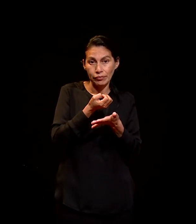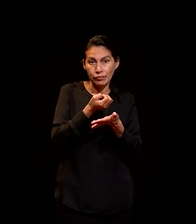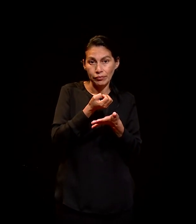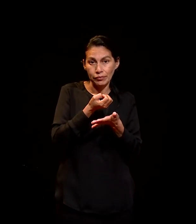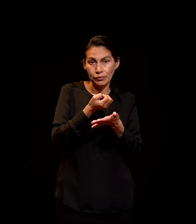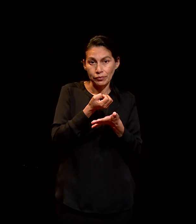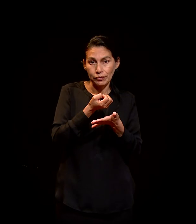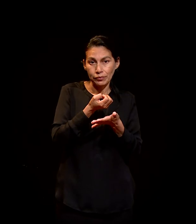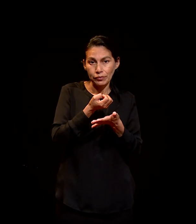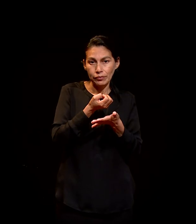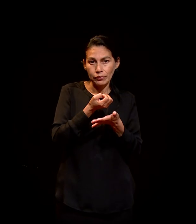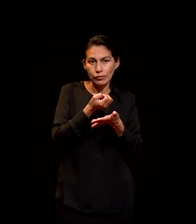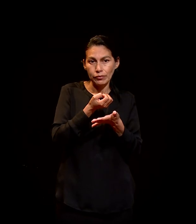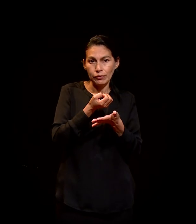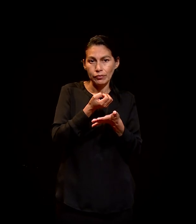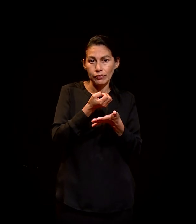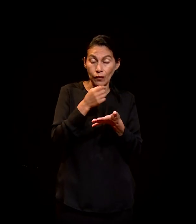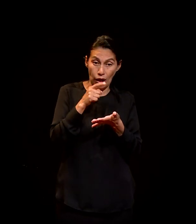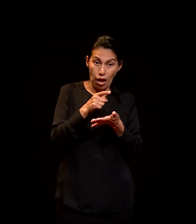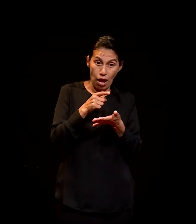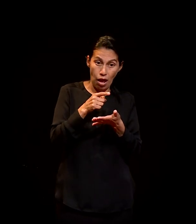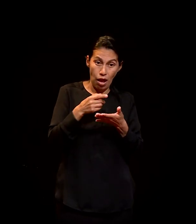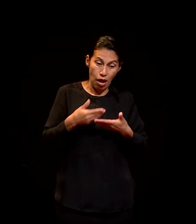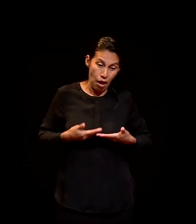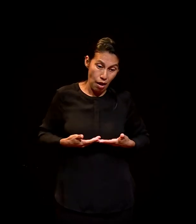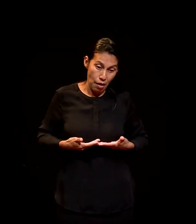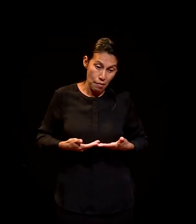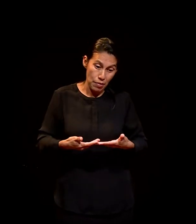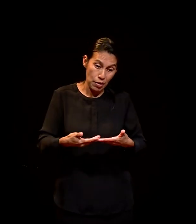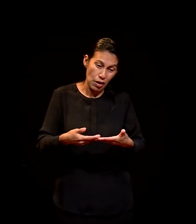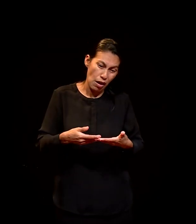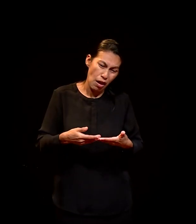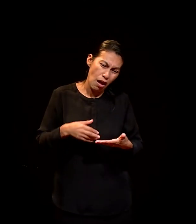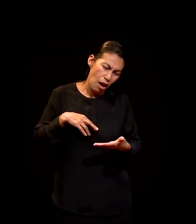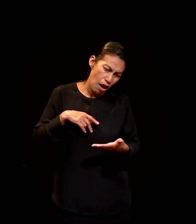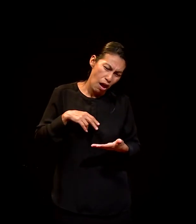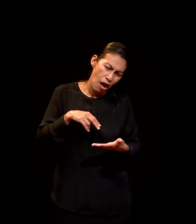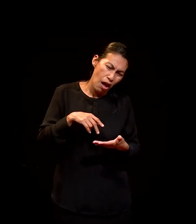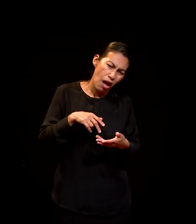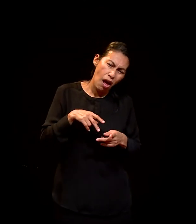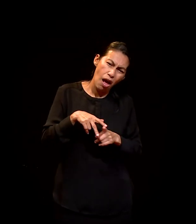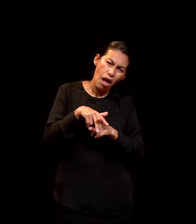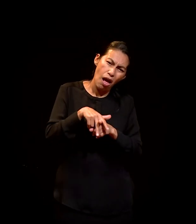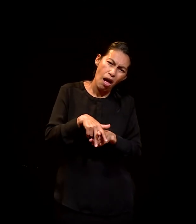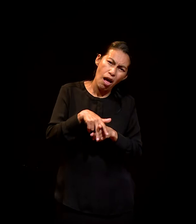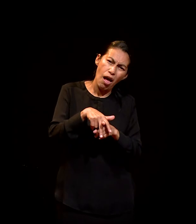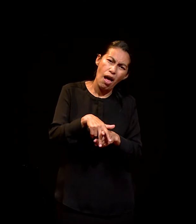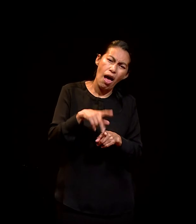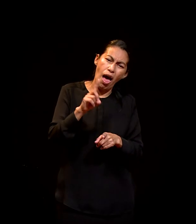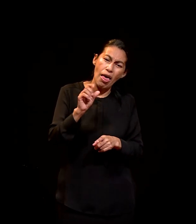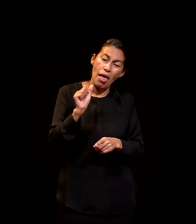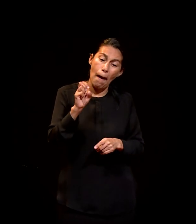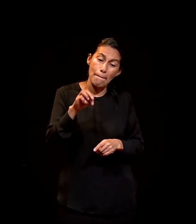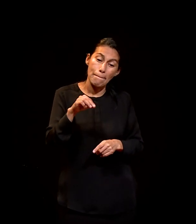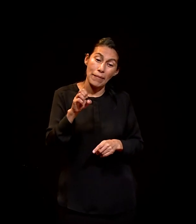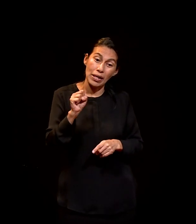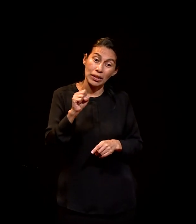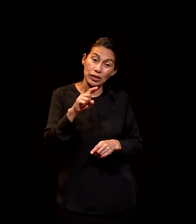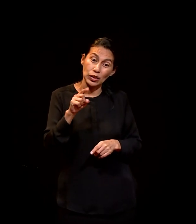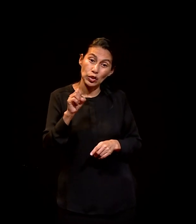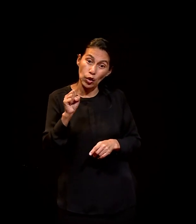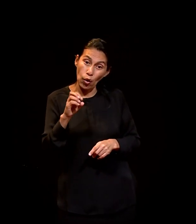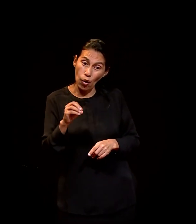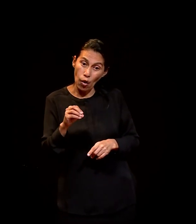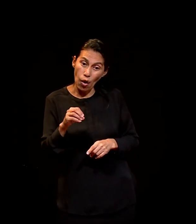contuvo la conversión al camino a damasco y dios le mostró miraba mente de un hombre